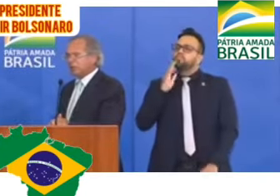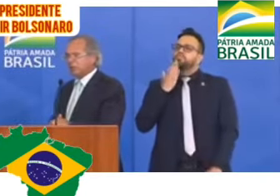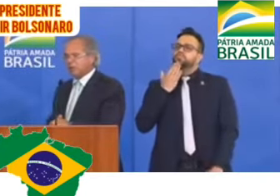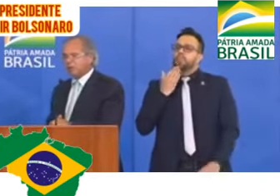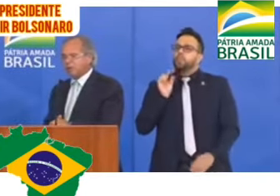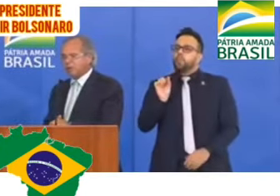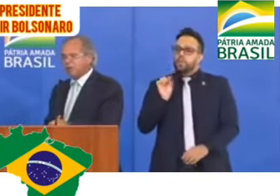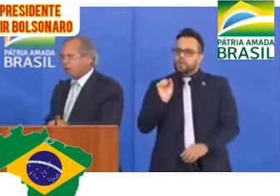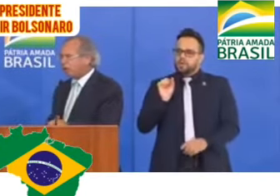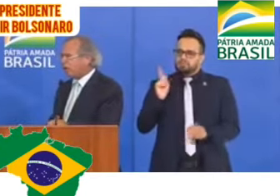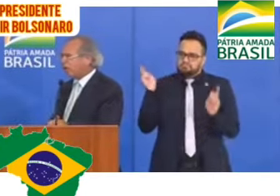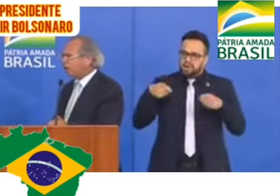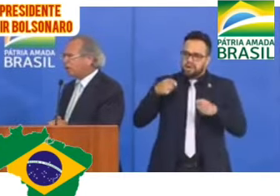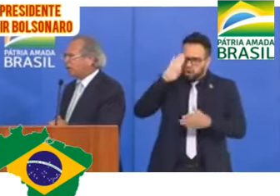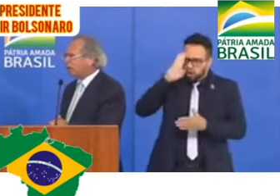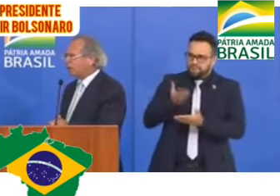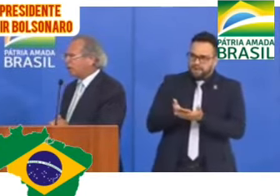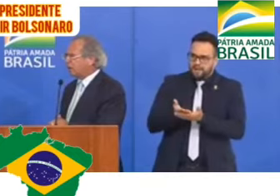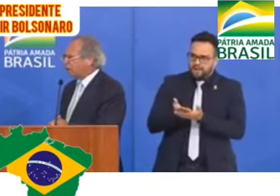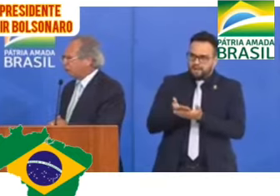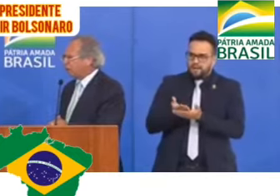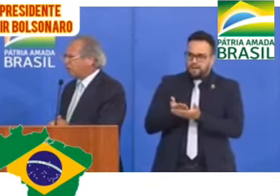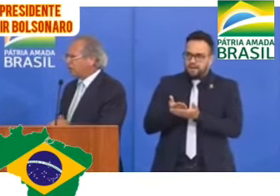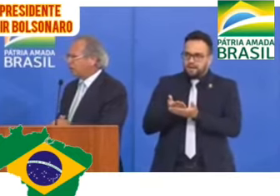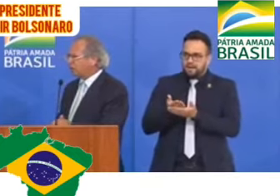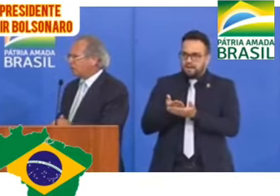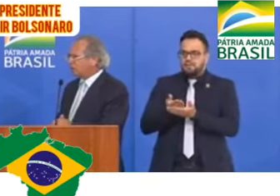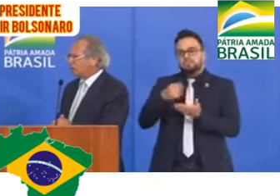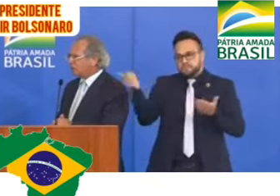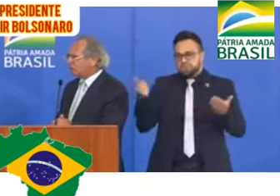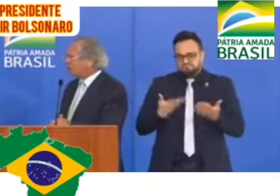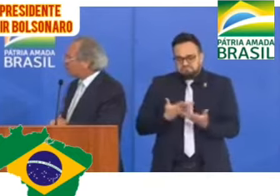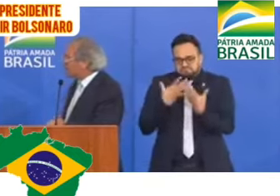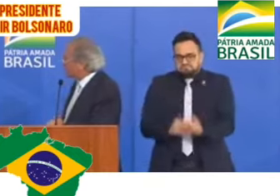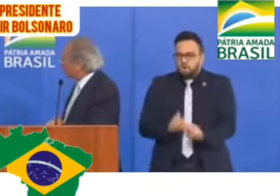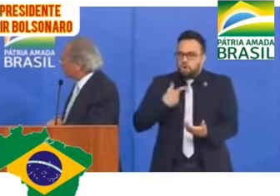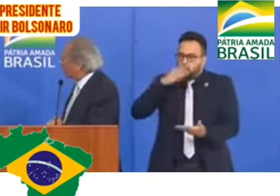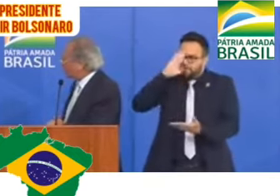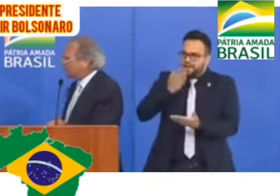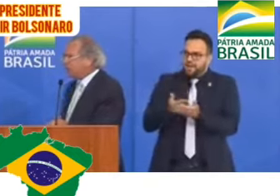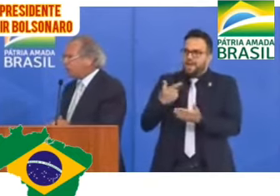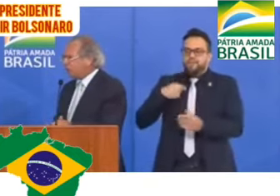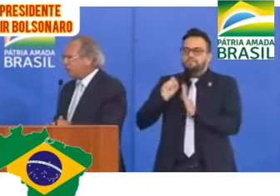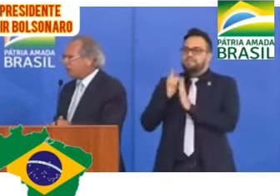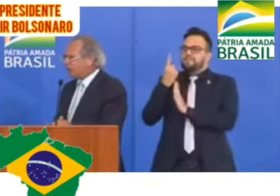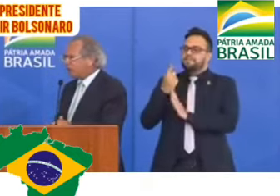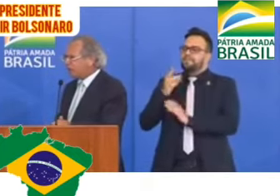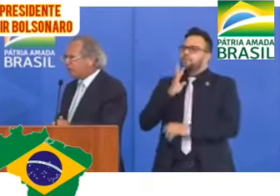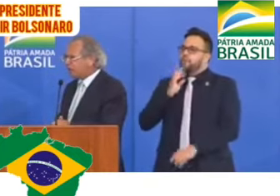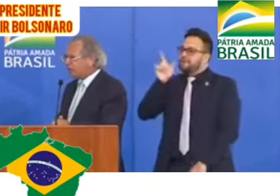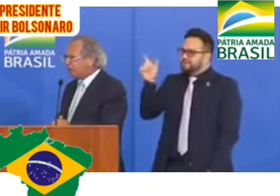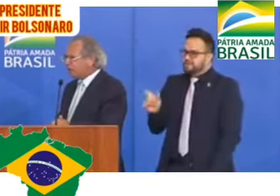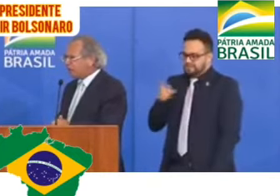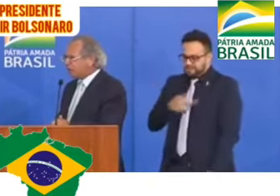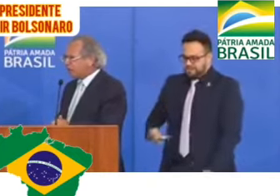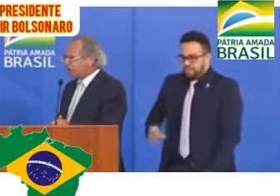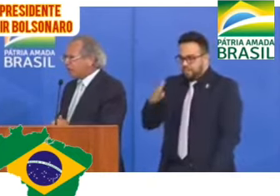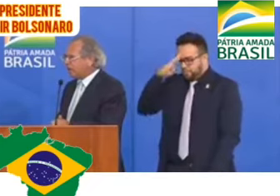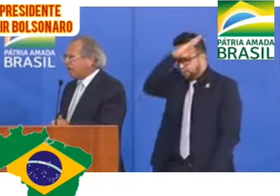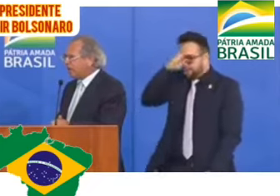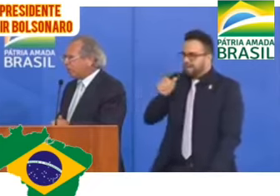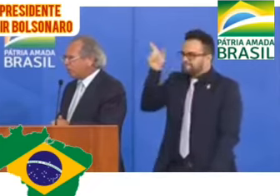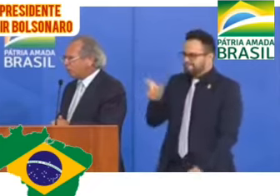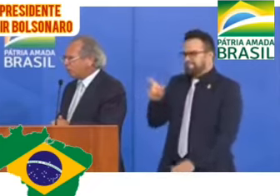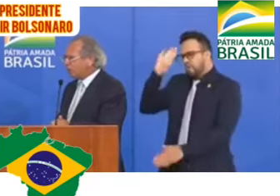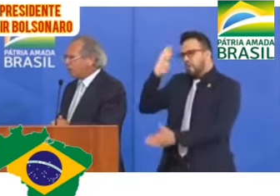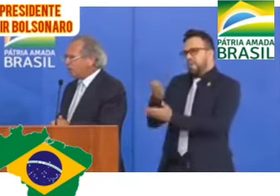você saber se você pode confiar em alguém: confiando. Desde que eu conheci o presidente, eu confiei.